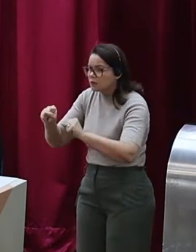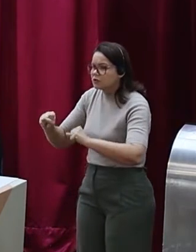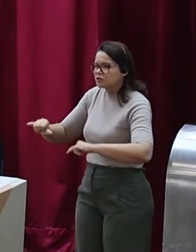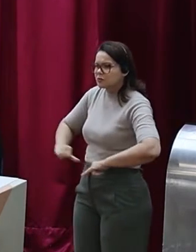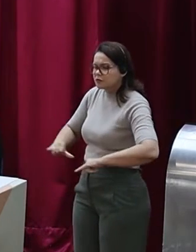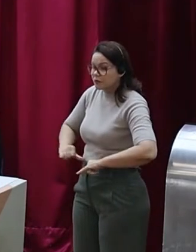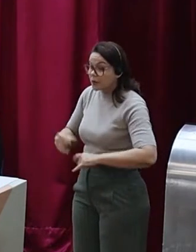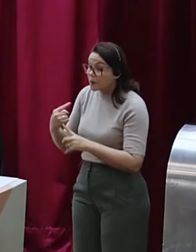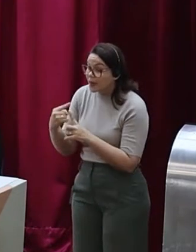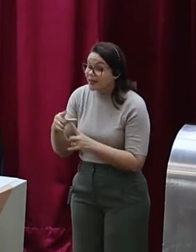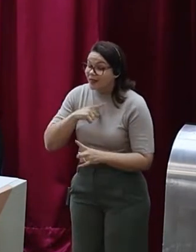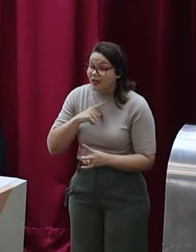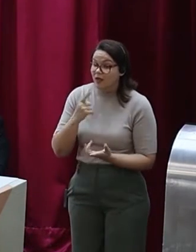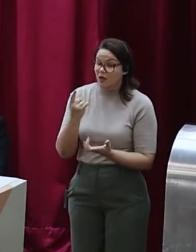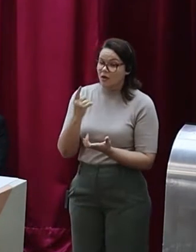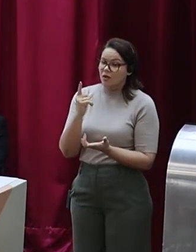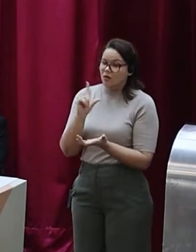internet.